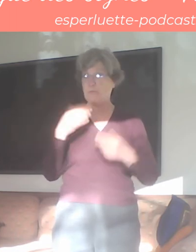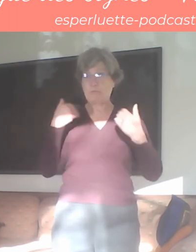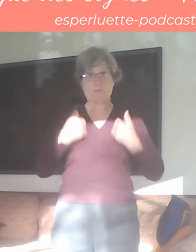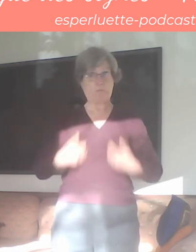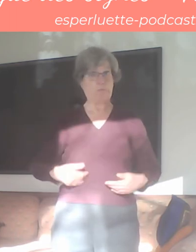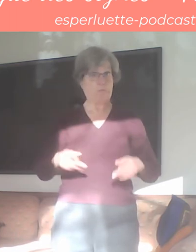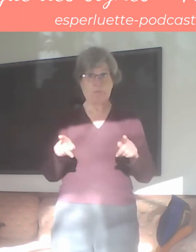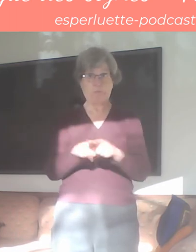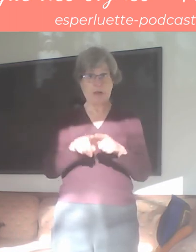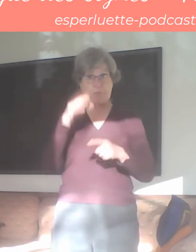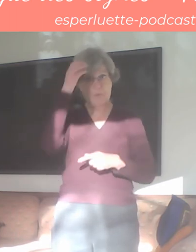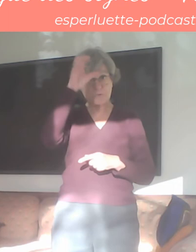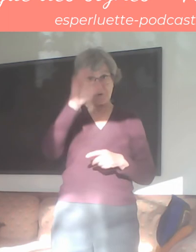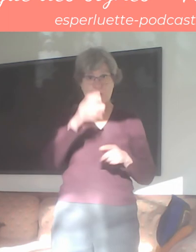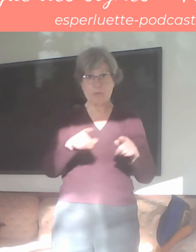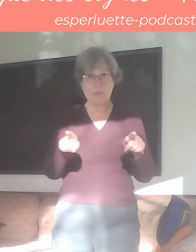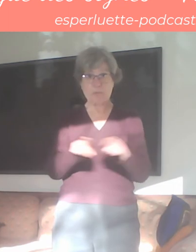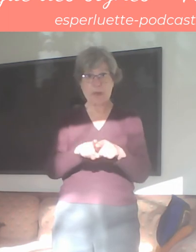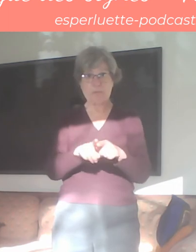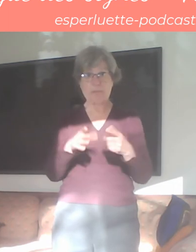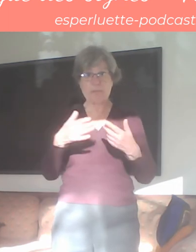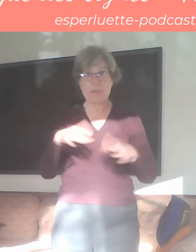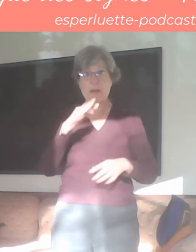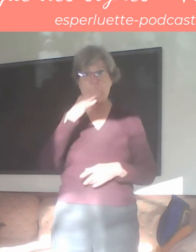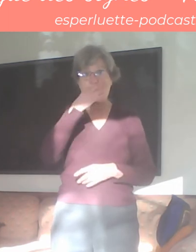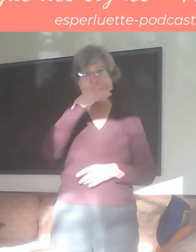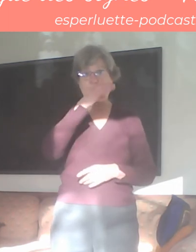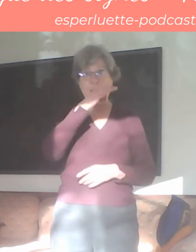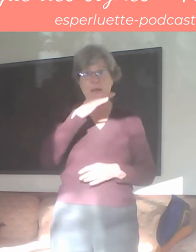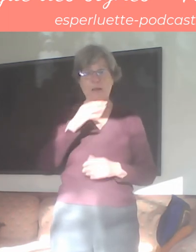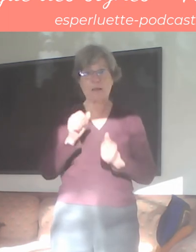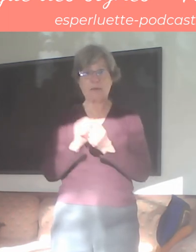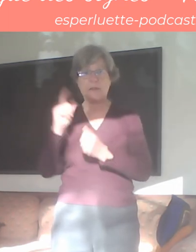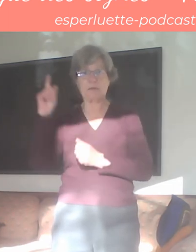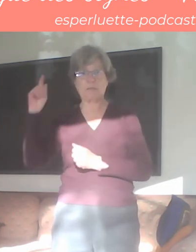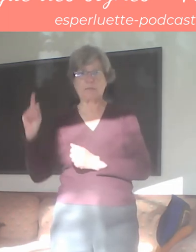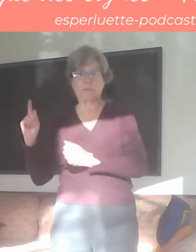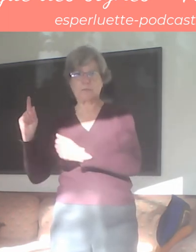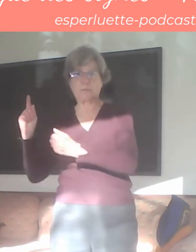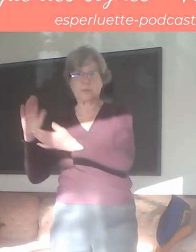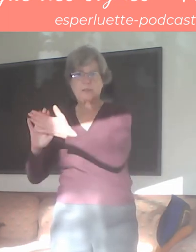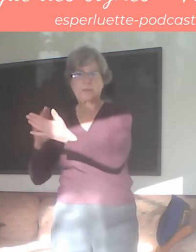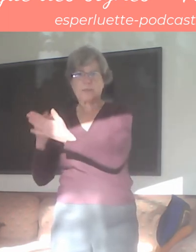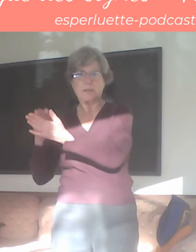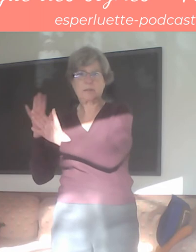cette dynamique, ce réflexe. C'est-à-dire que j'explique beaucoup par des schémas, j'explique beaucoup par des images, par des